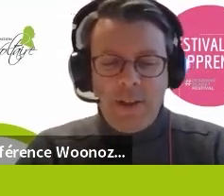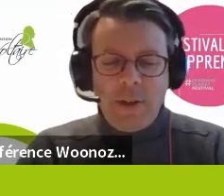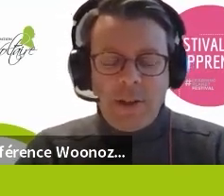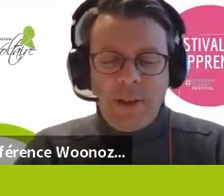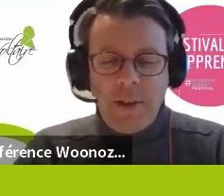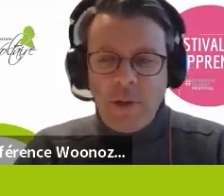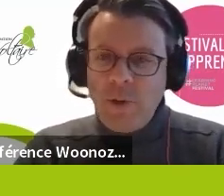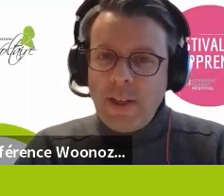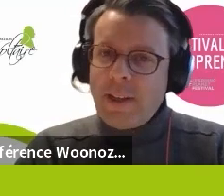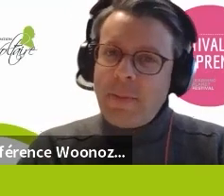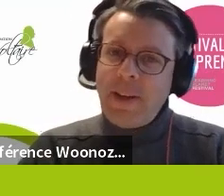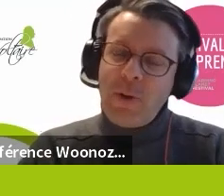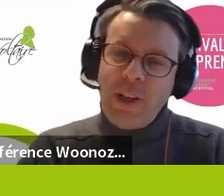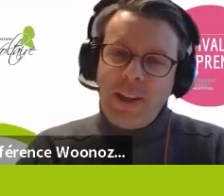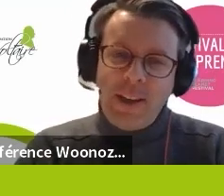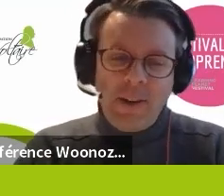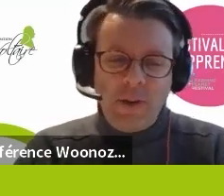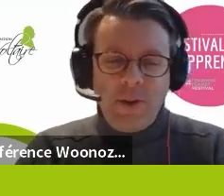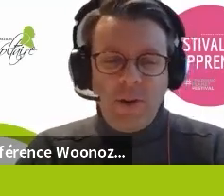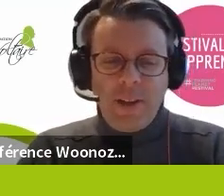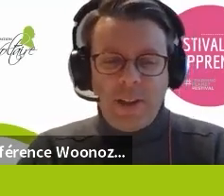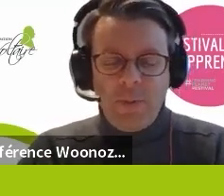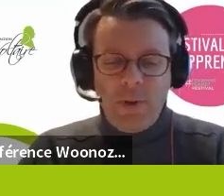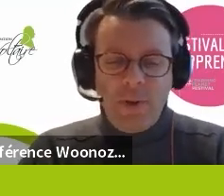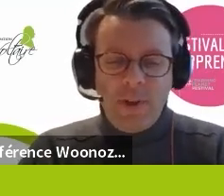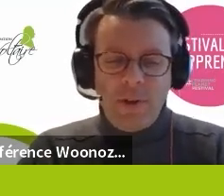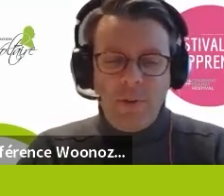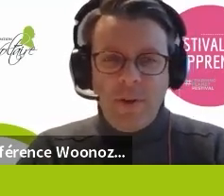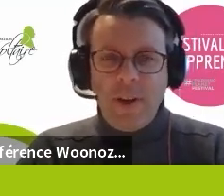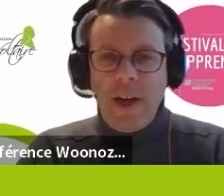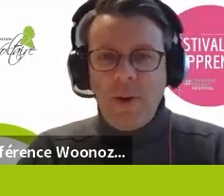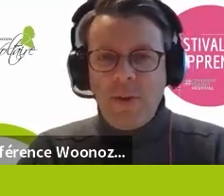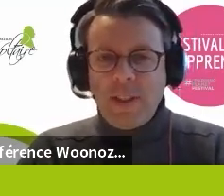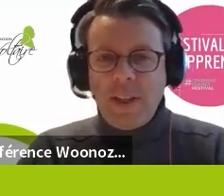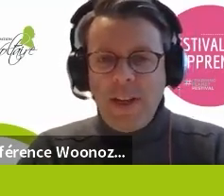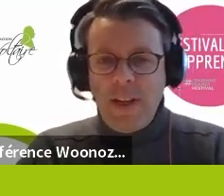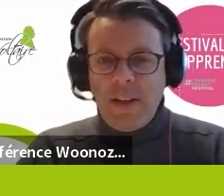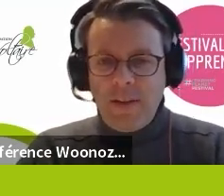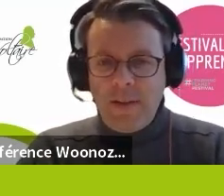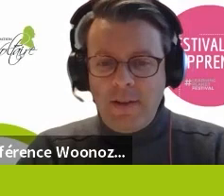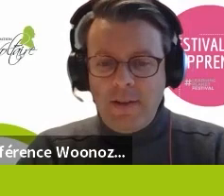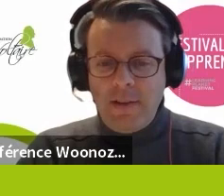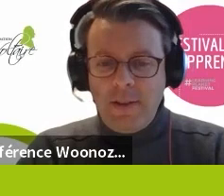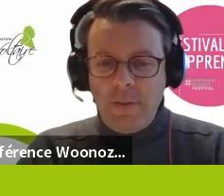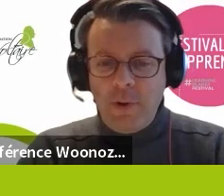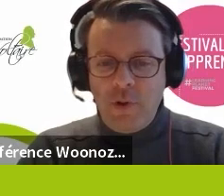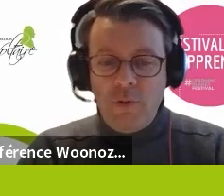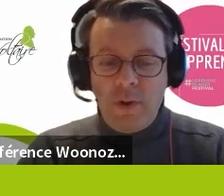Ginette Coste, tu es directrice pédagogique de l'organisme de formation AEFS.